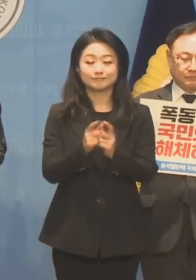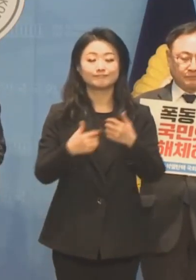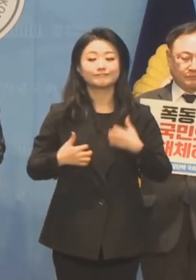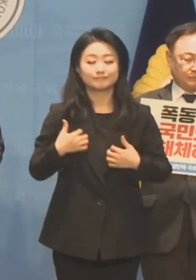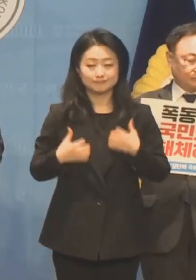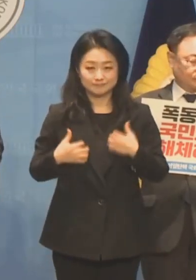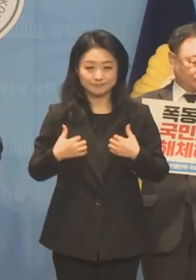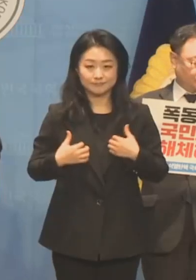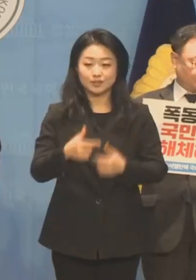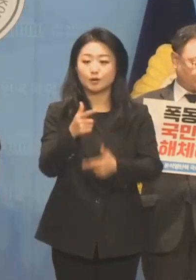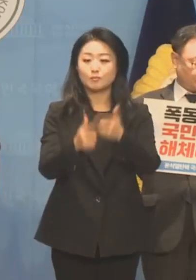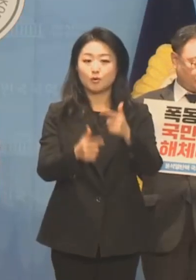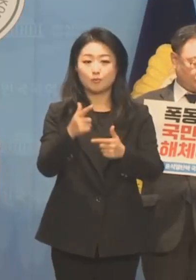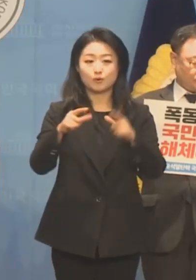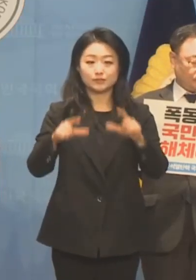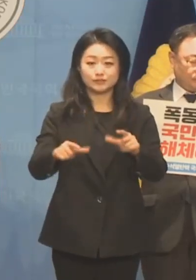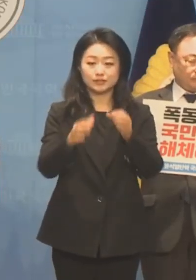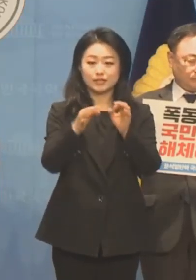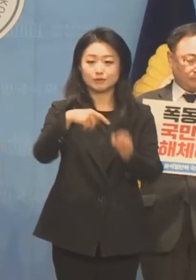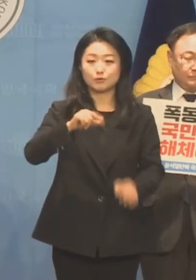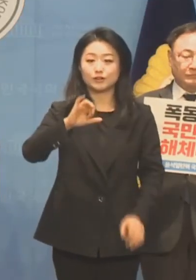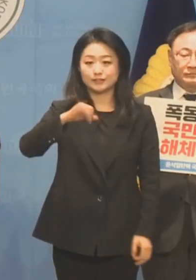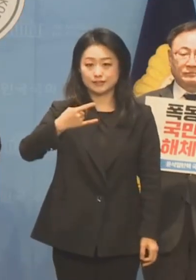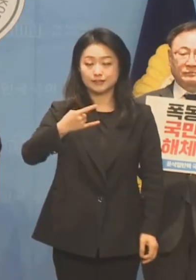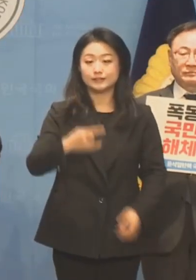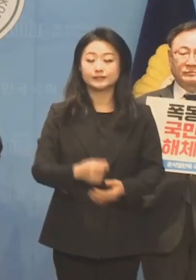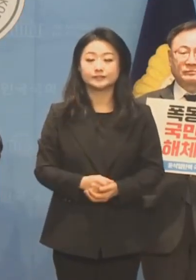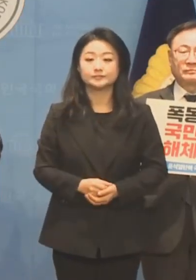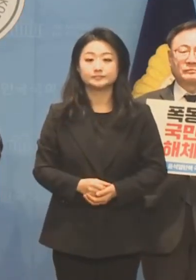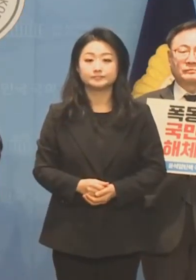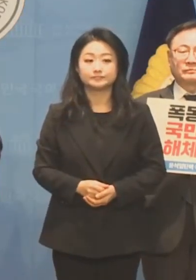반갑습니다. 목포 출신 국회의원 김원희입니다.